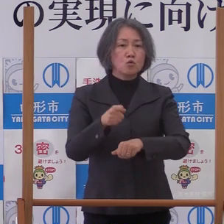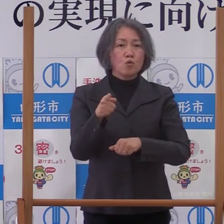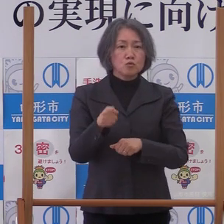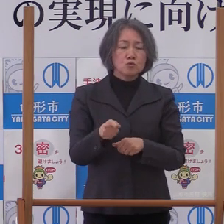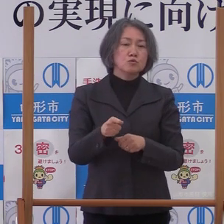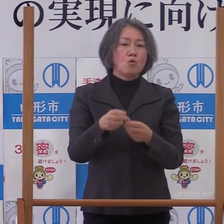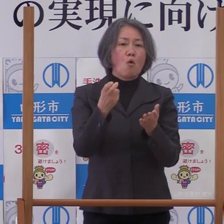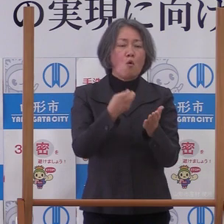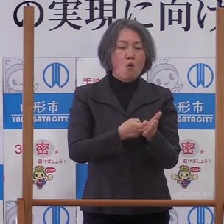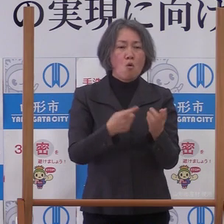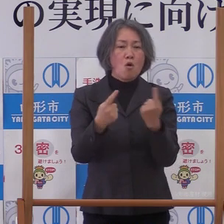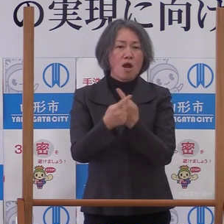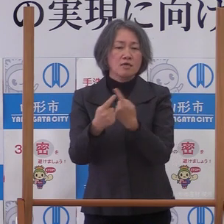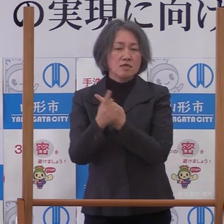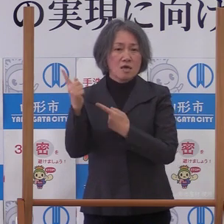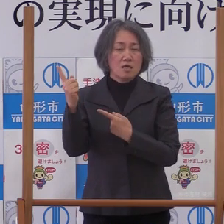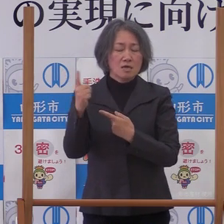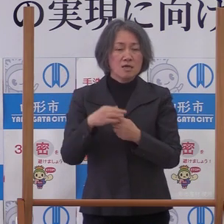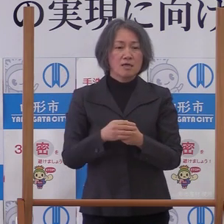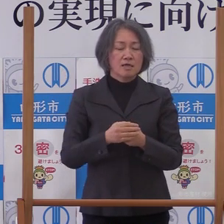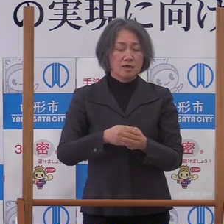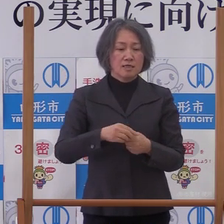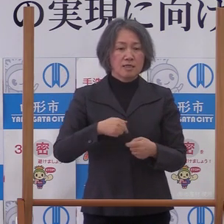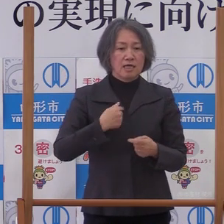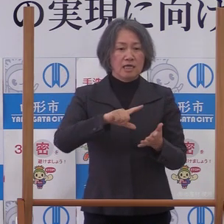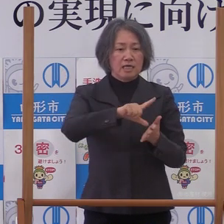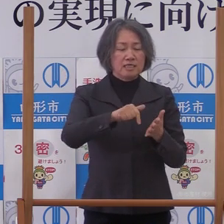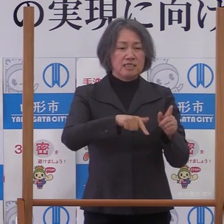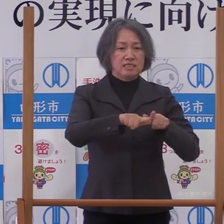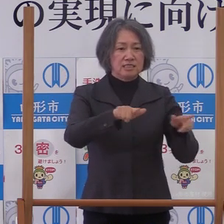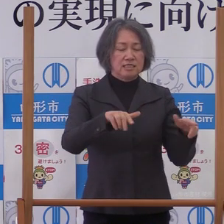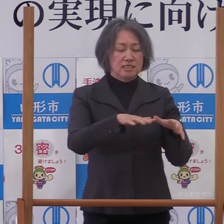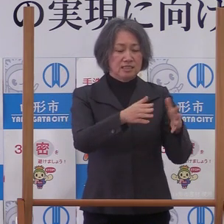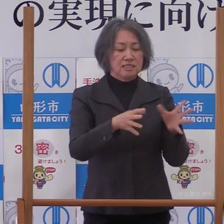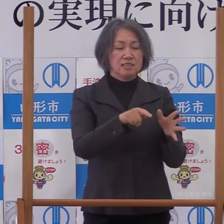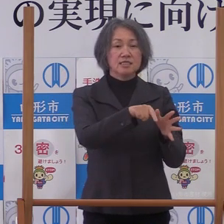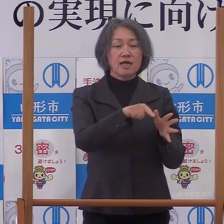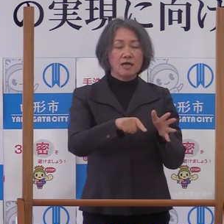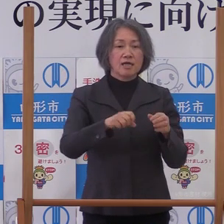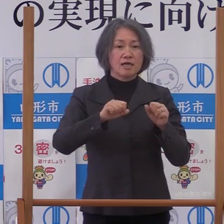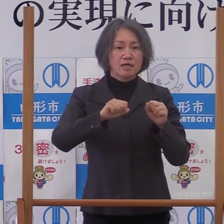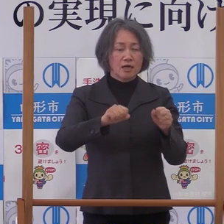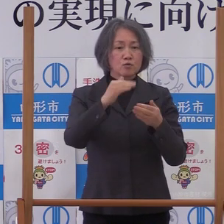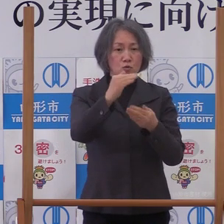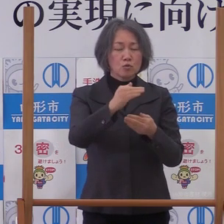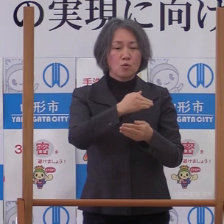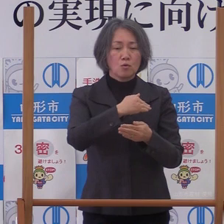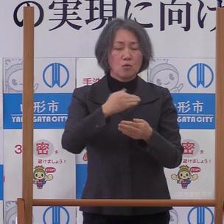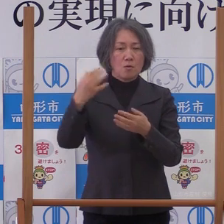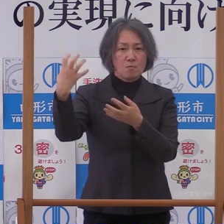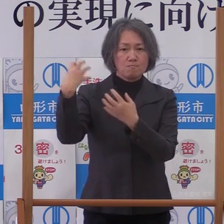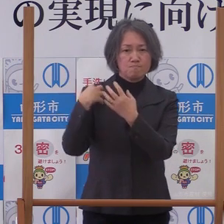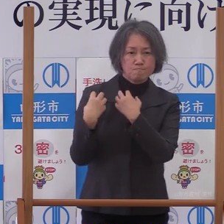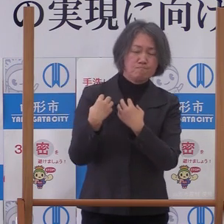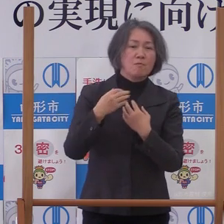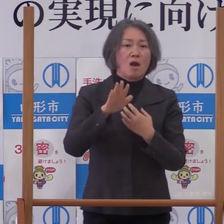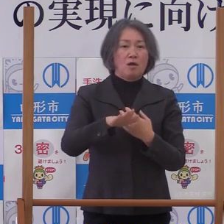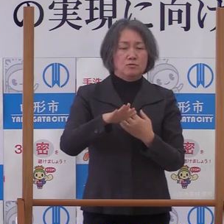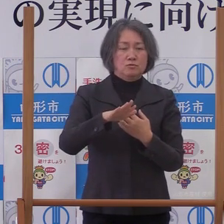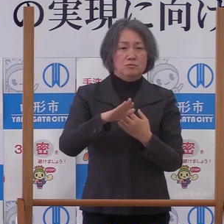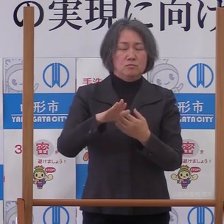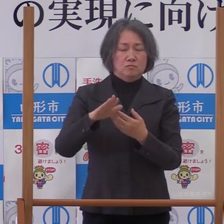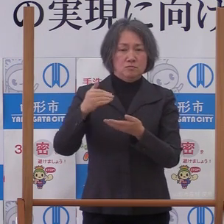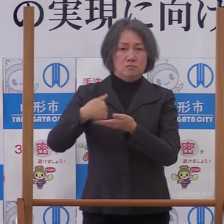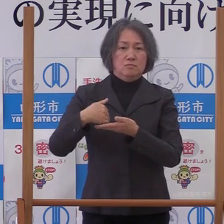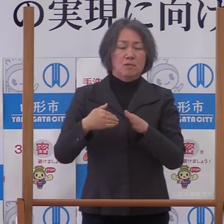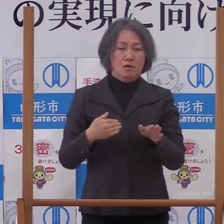して、かなり自治体が行うことに対する、法的な裏付けを与えるといった動きが出ておりますけれども、市長は